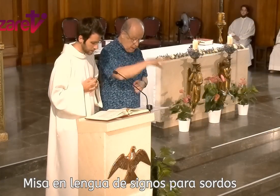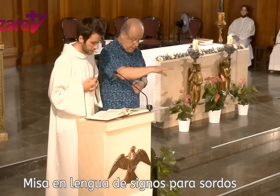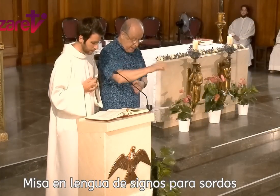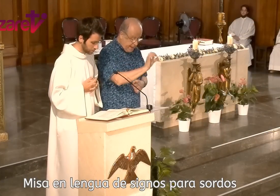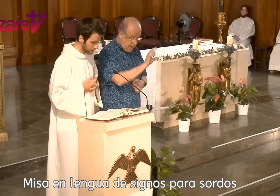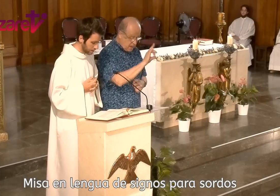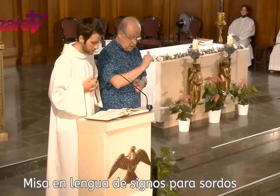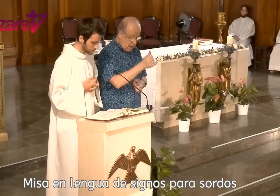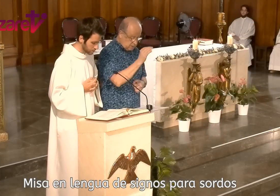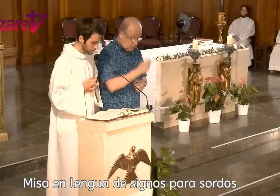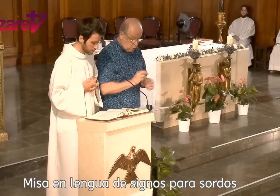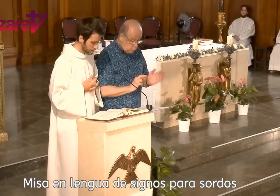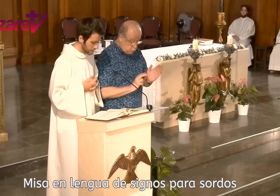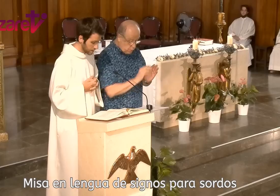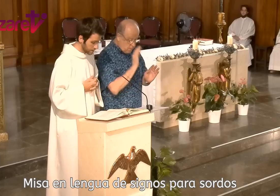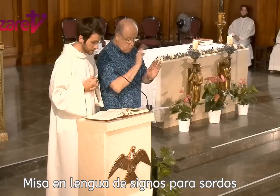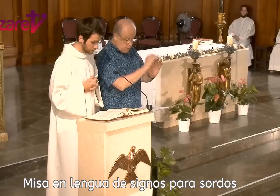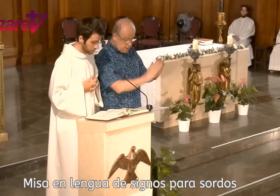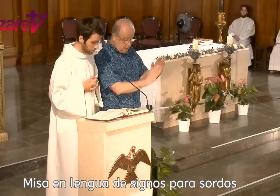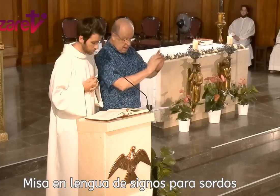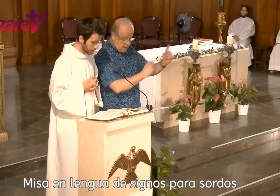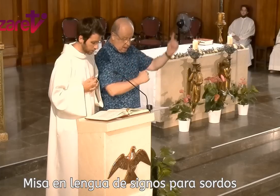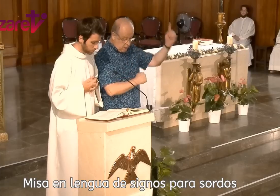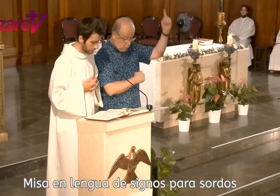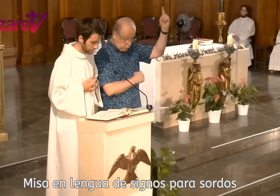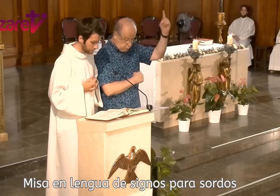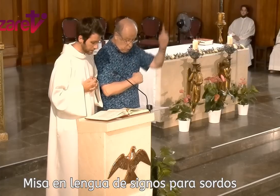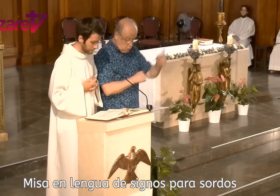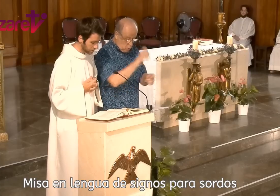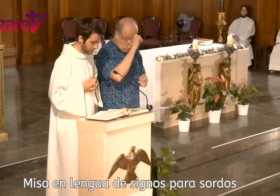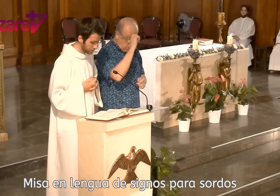el monte de Dios, se introdujo en la cueva y pasó la noche.